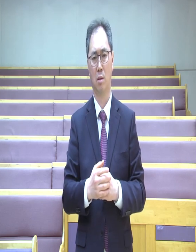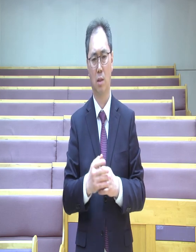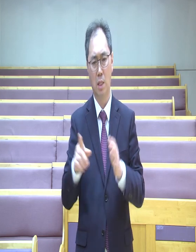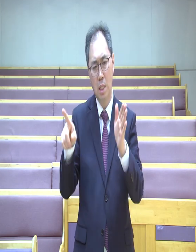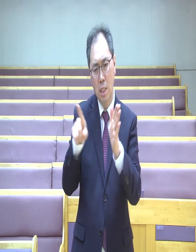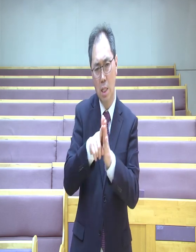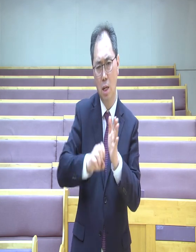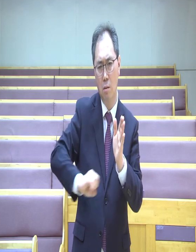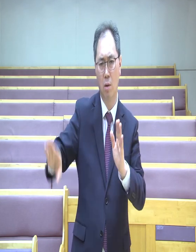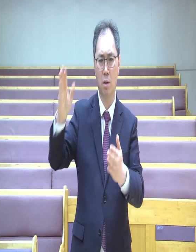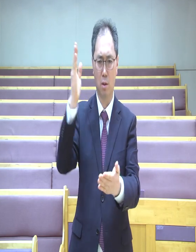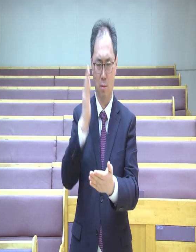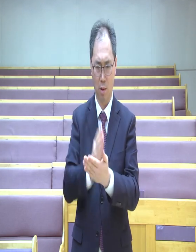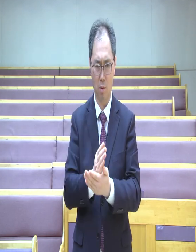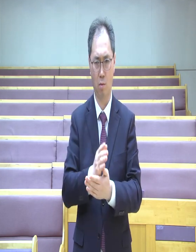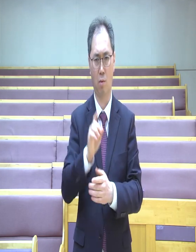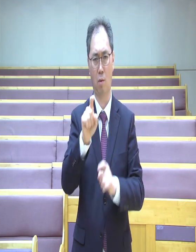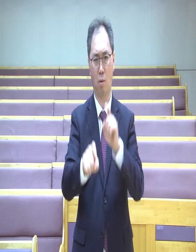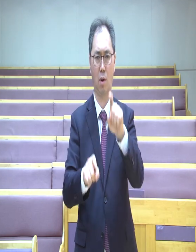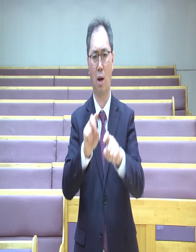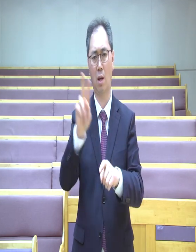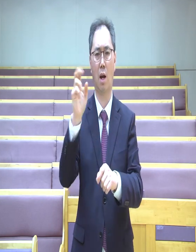죽더라도 올라가세.